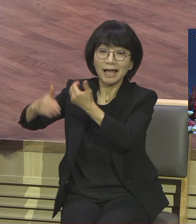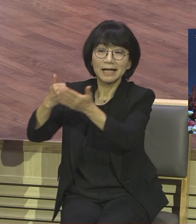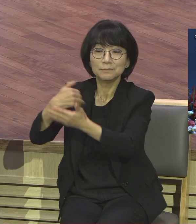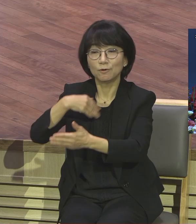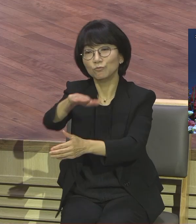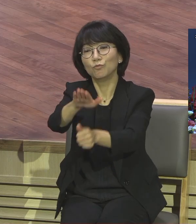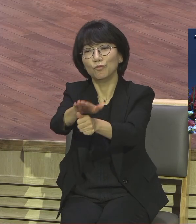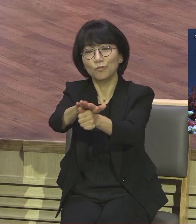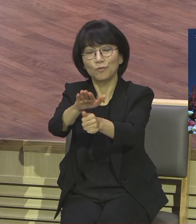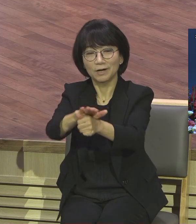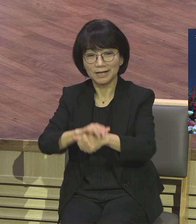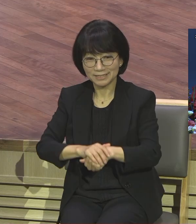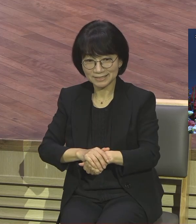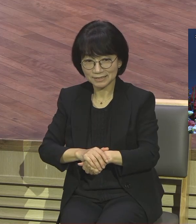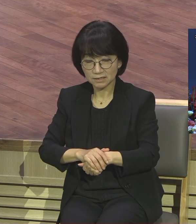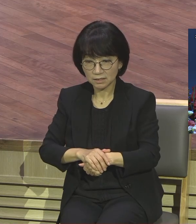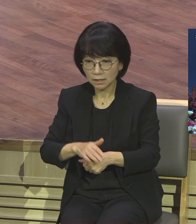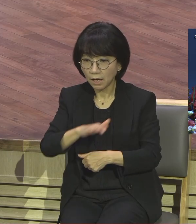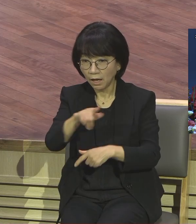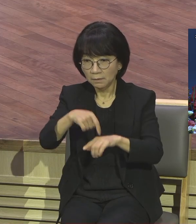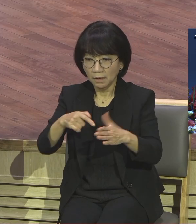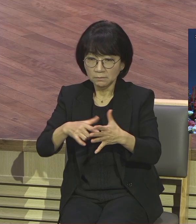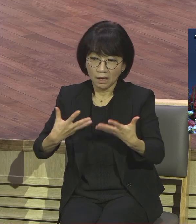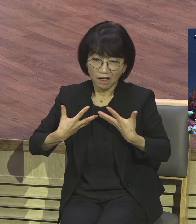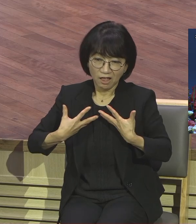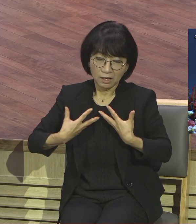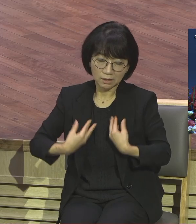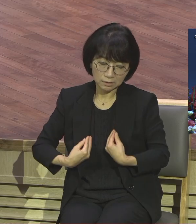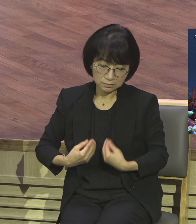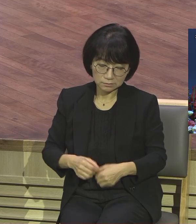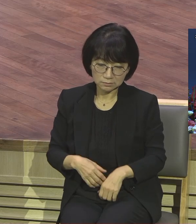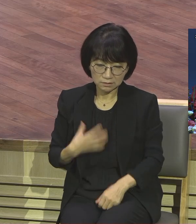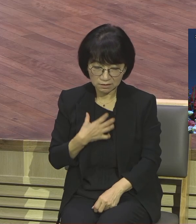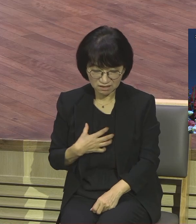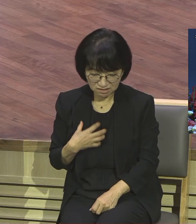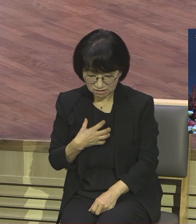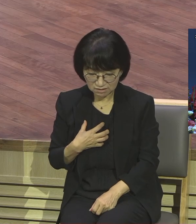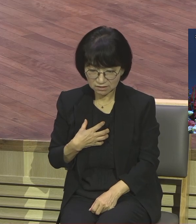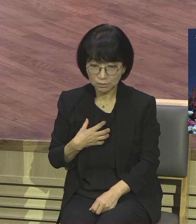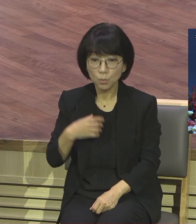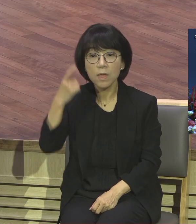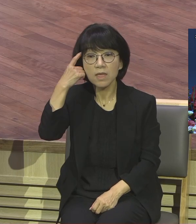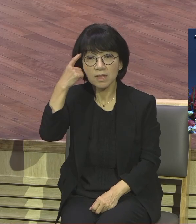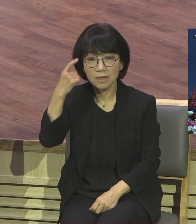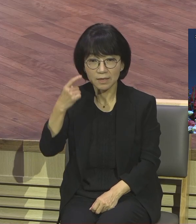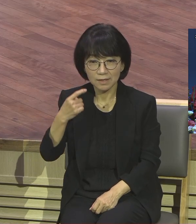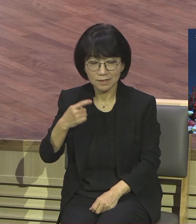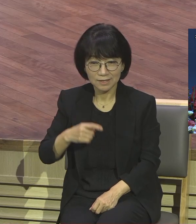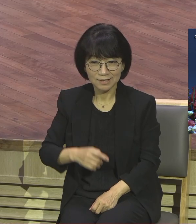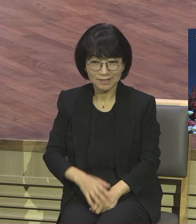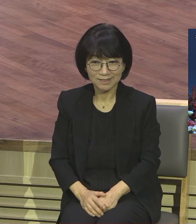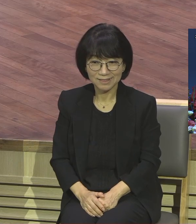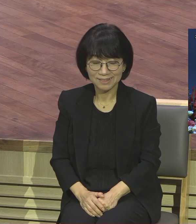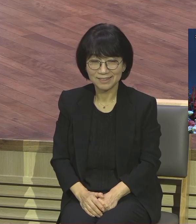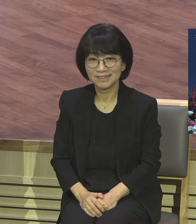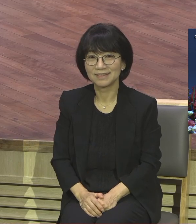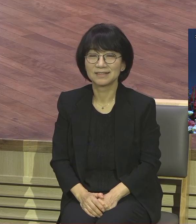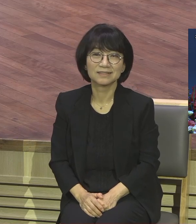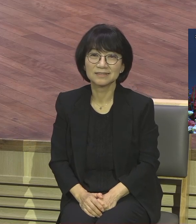뭐에 시험 듭니까? 왜 낙심합니까? 왜 힘 빠집니까? 그거 다 들힌 거예요.